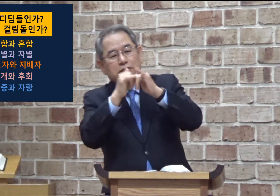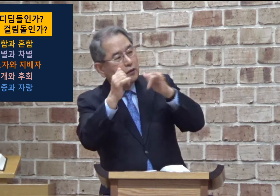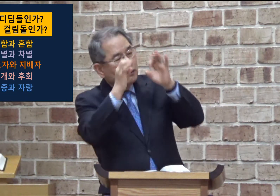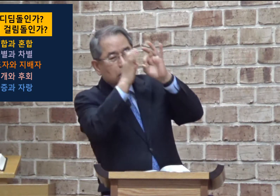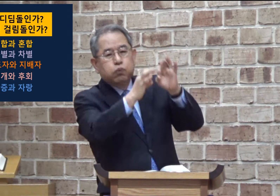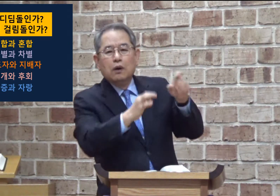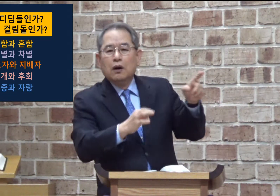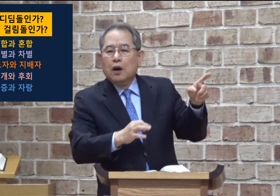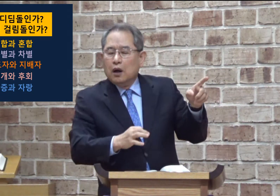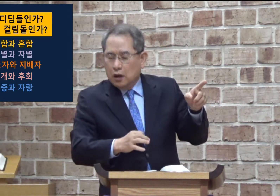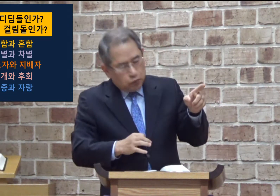교회는 좋은데